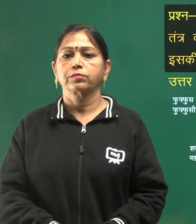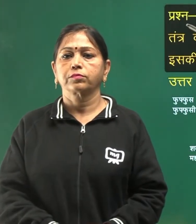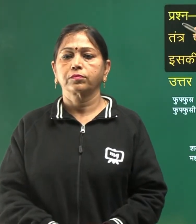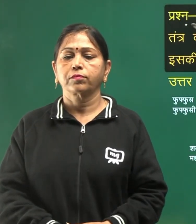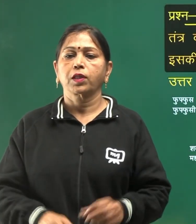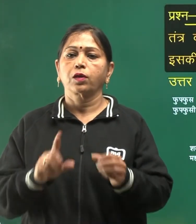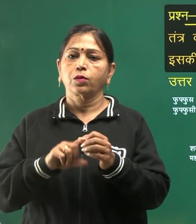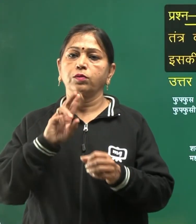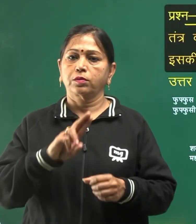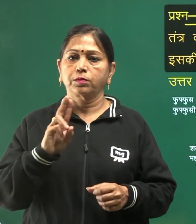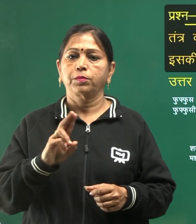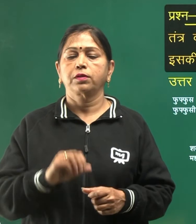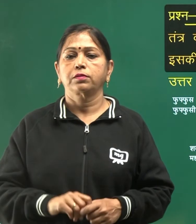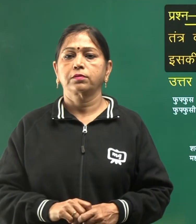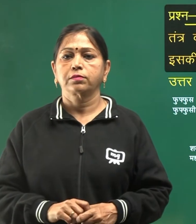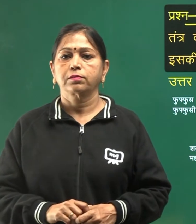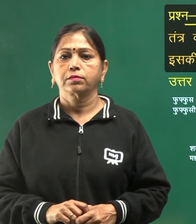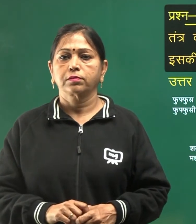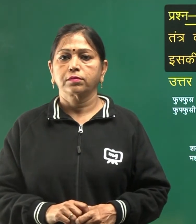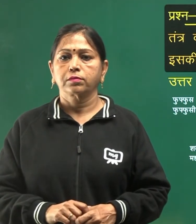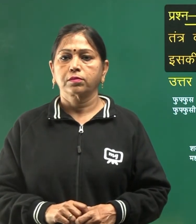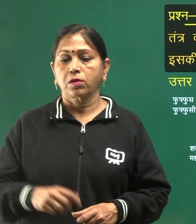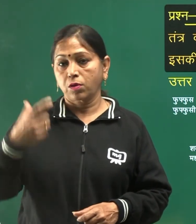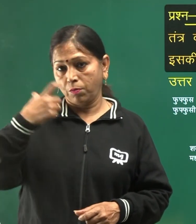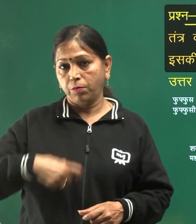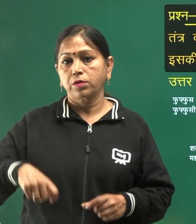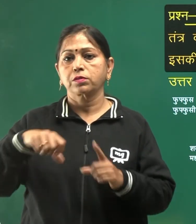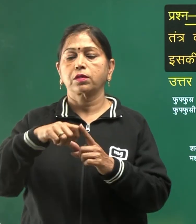प्रश्न नंबर 22, मानव के